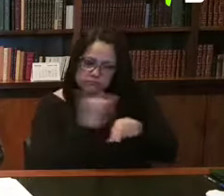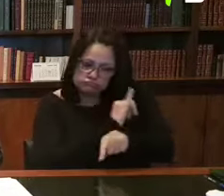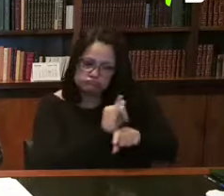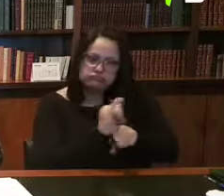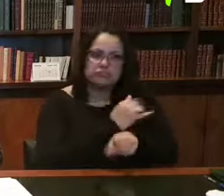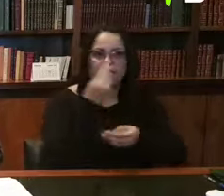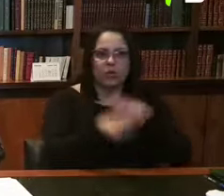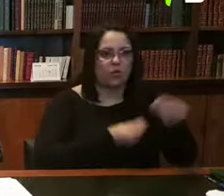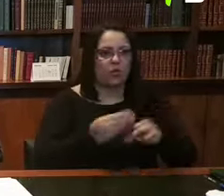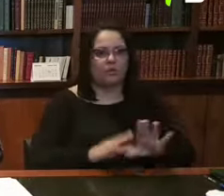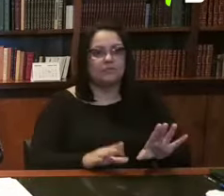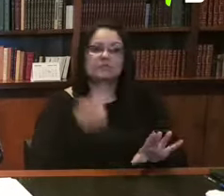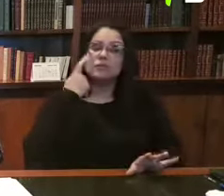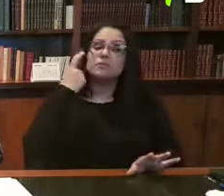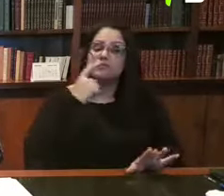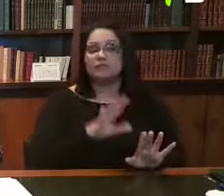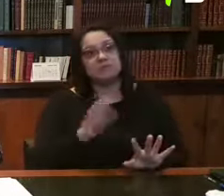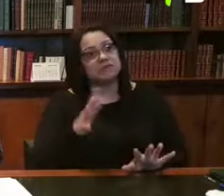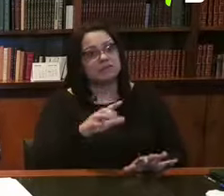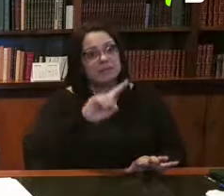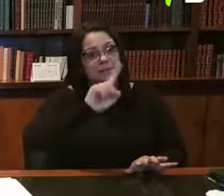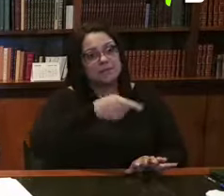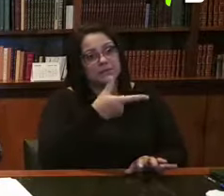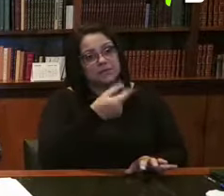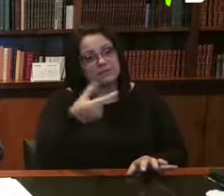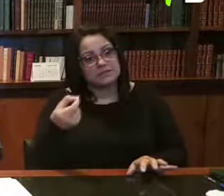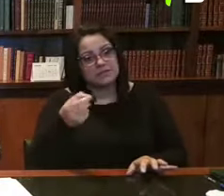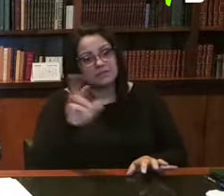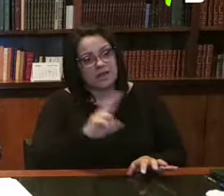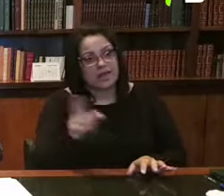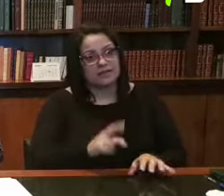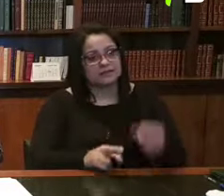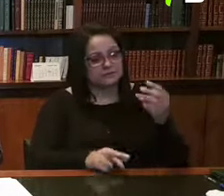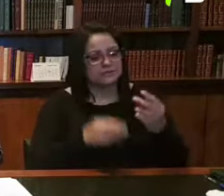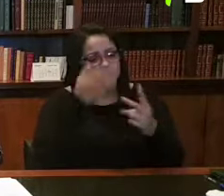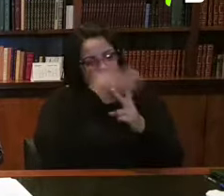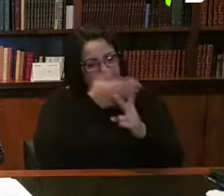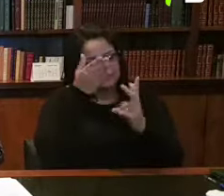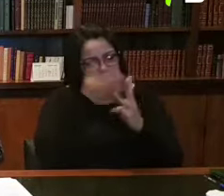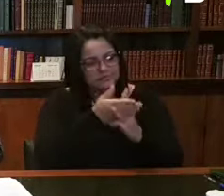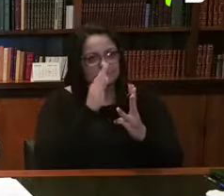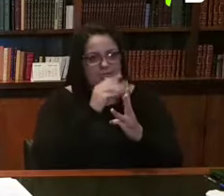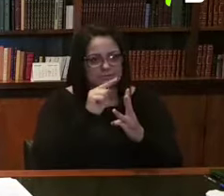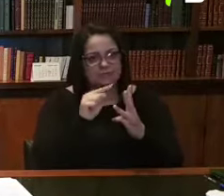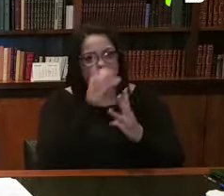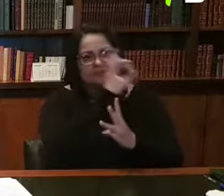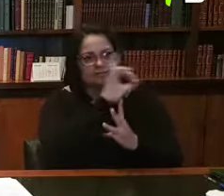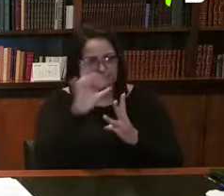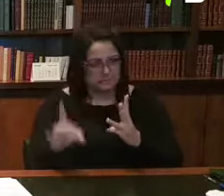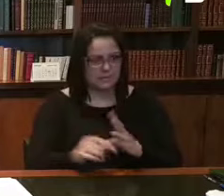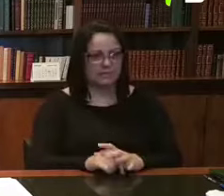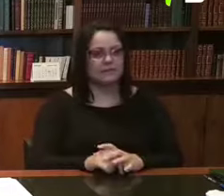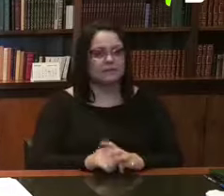e manuel então serão com toda a certeza r$1200 em três parcelas basicamente deve ser dessa maneira